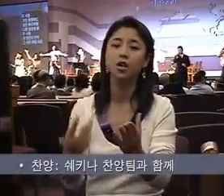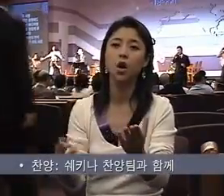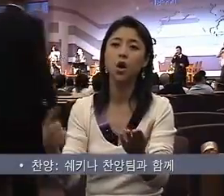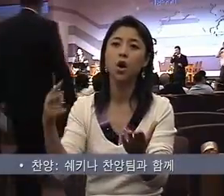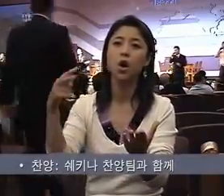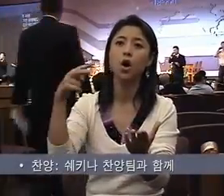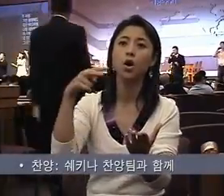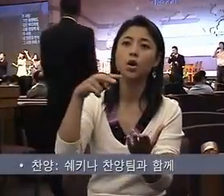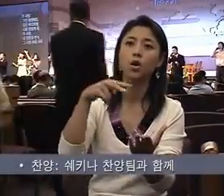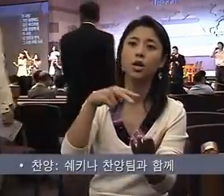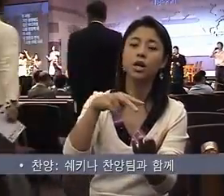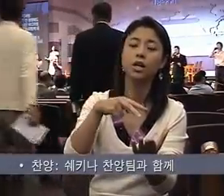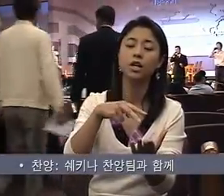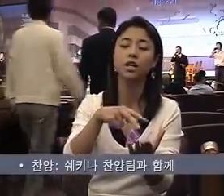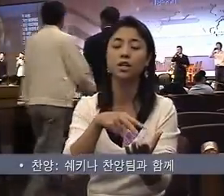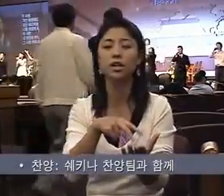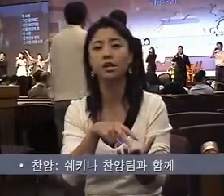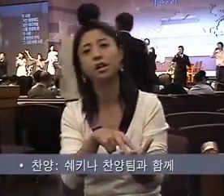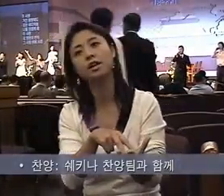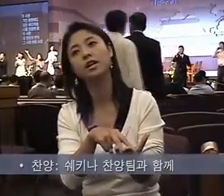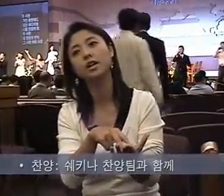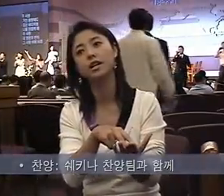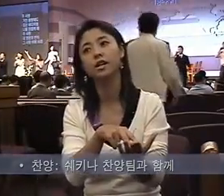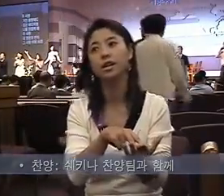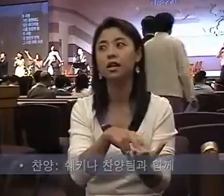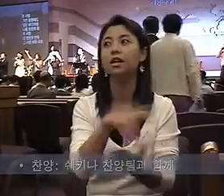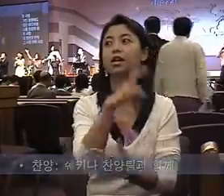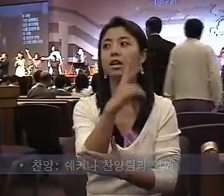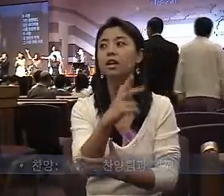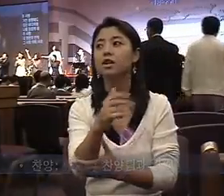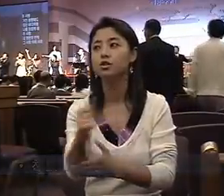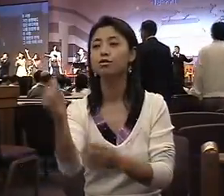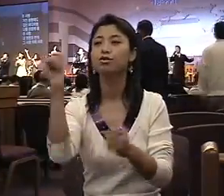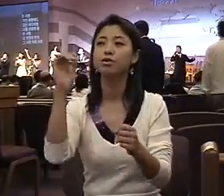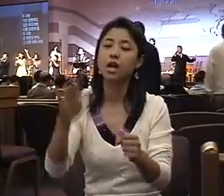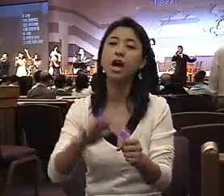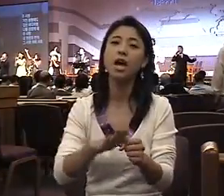위에 서 주사